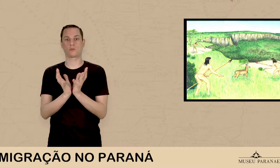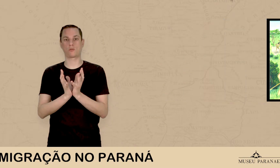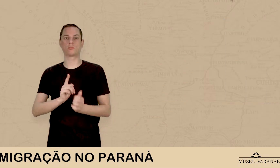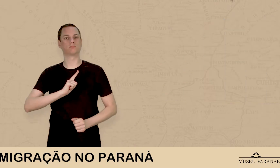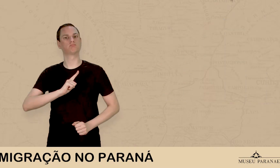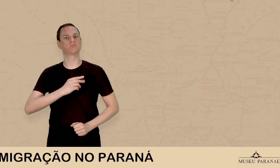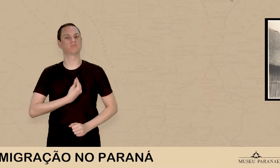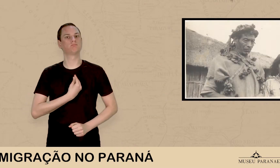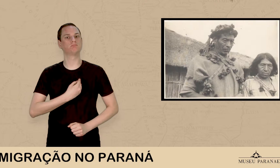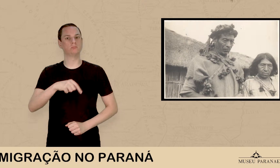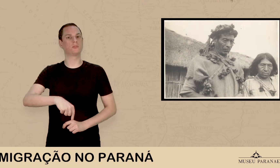grupos indígenas.